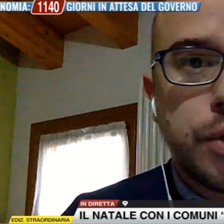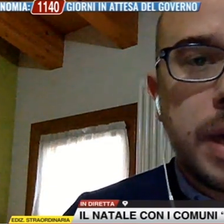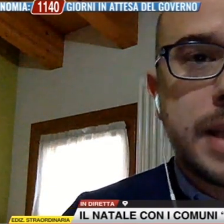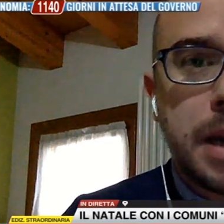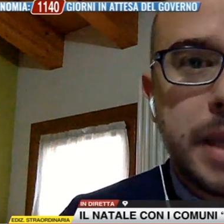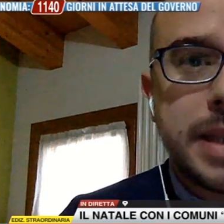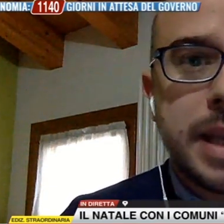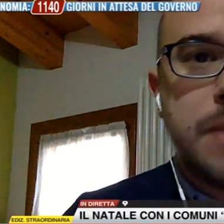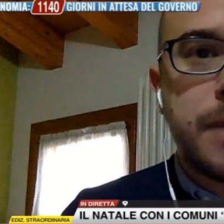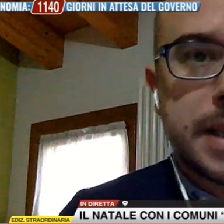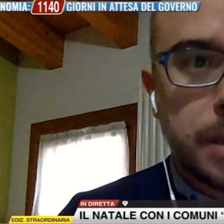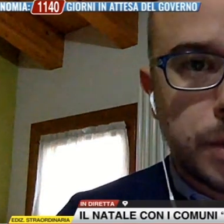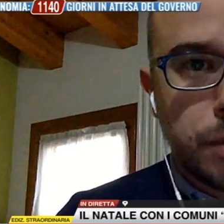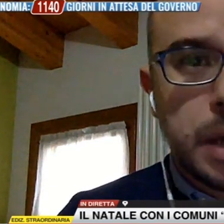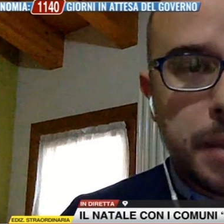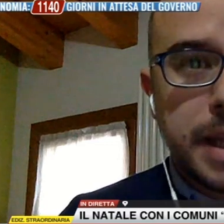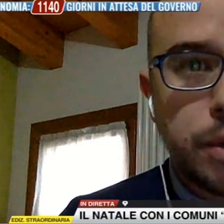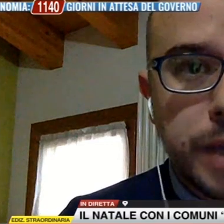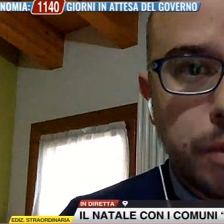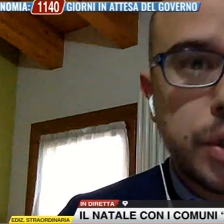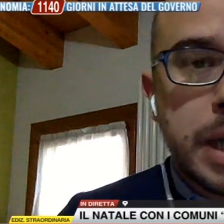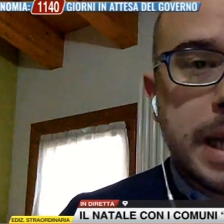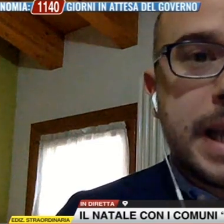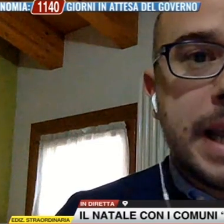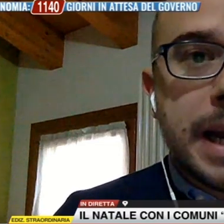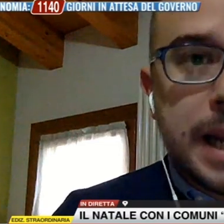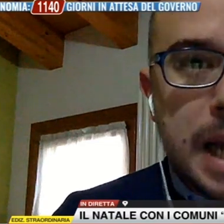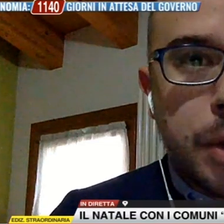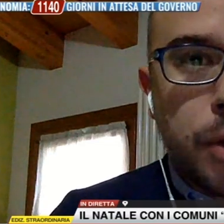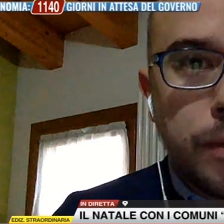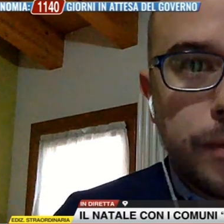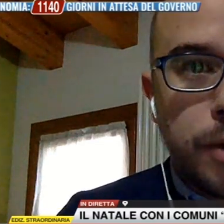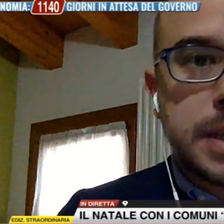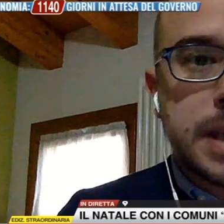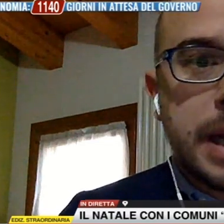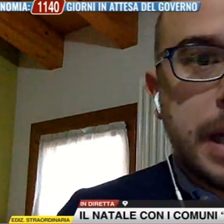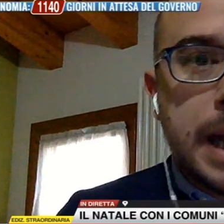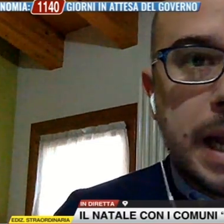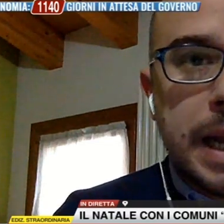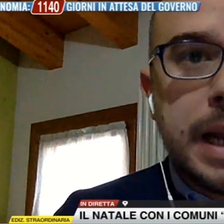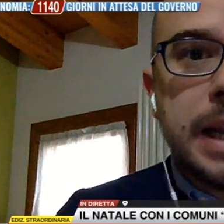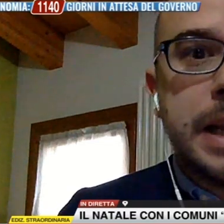momento sono letteralmente invasi da questo maledetto virus, che reclamano con forza